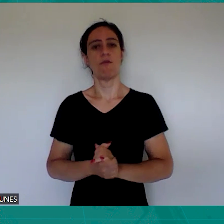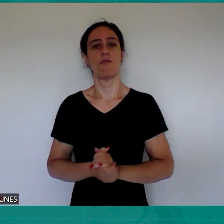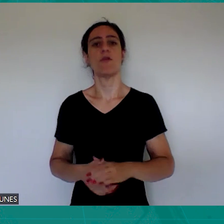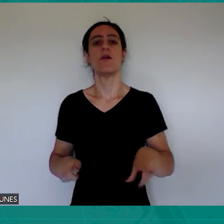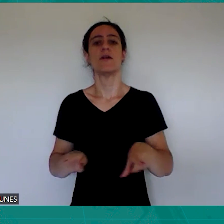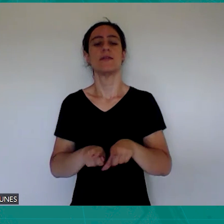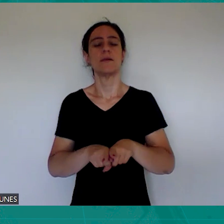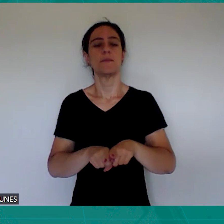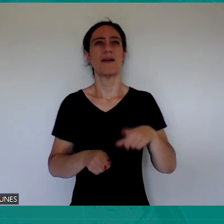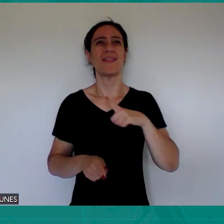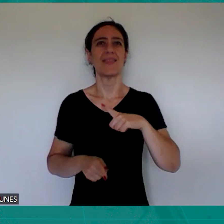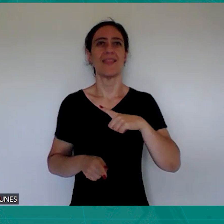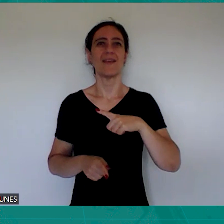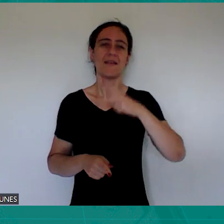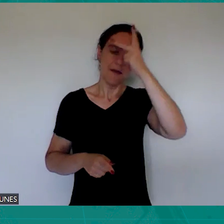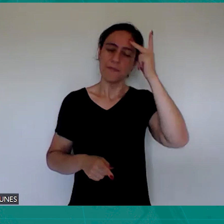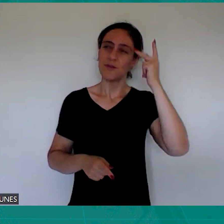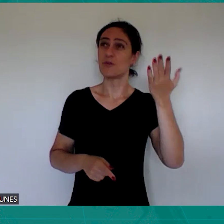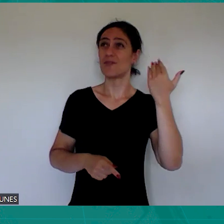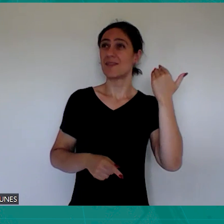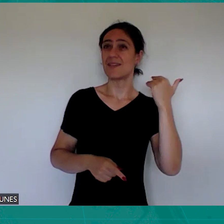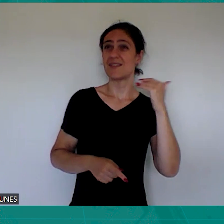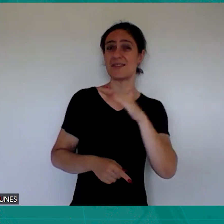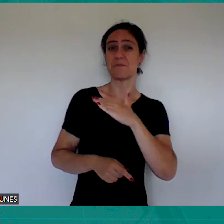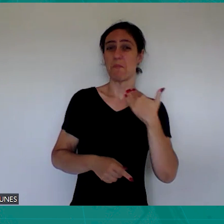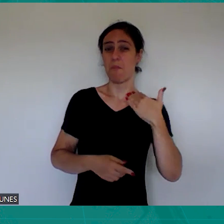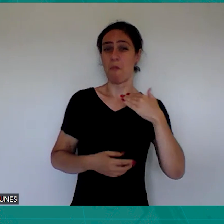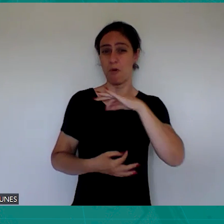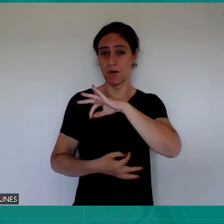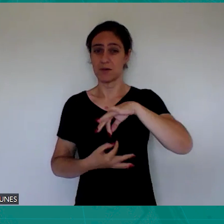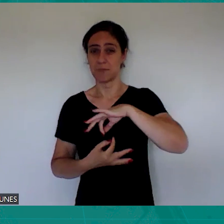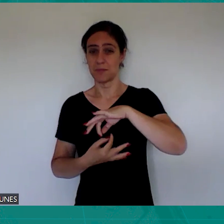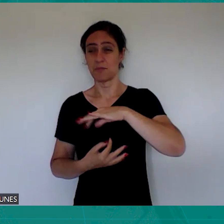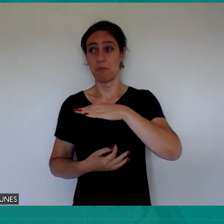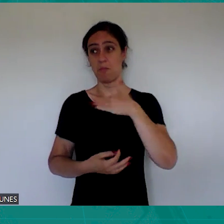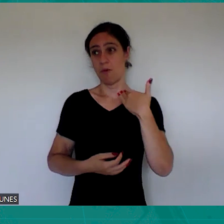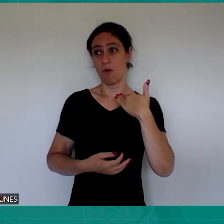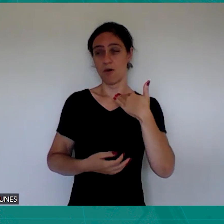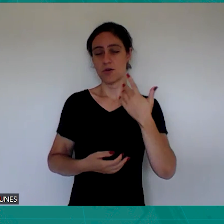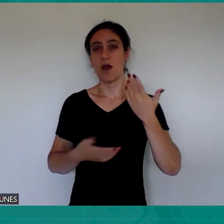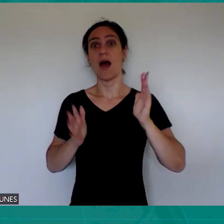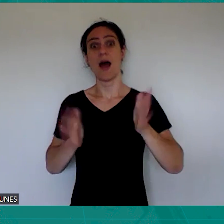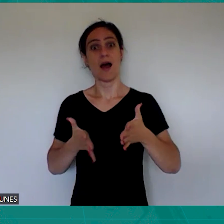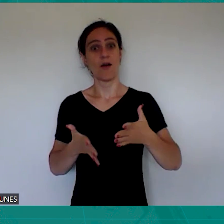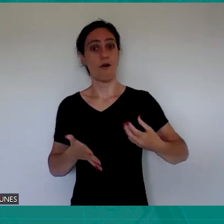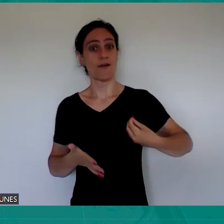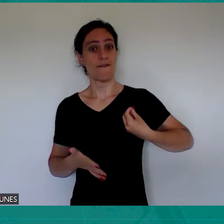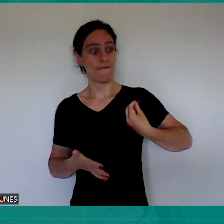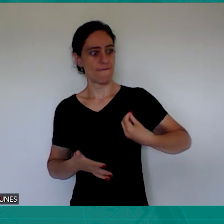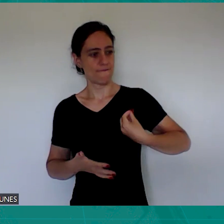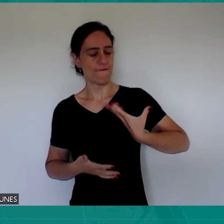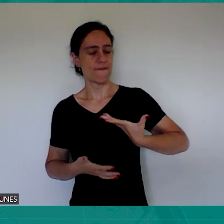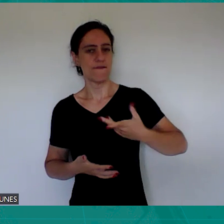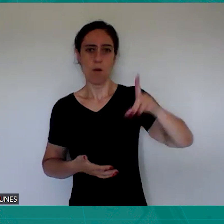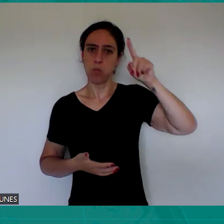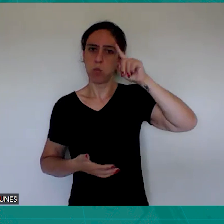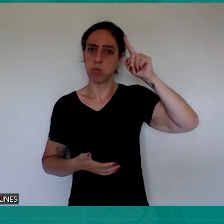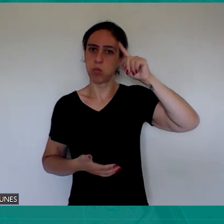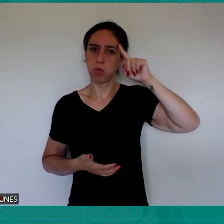na morte espiritual foram restaurados? Irmãos, é uma coisa, todos os dias está acontecendo isso. Por isso,